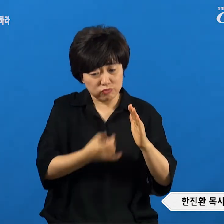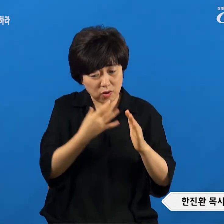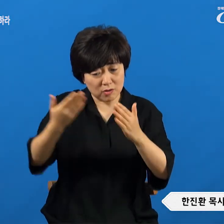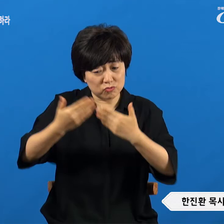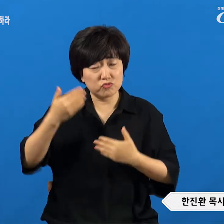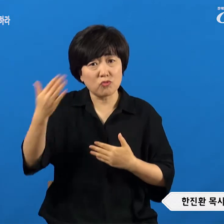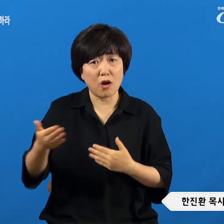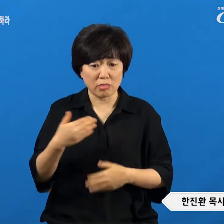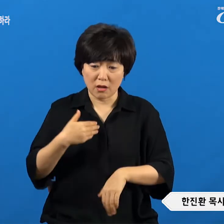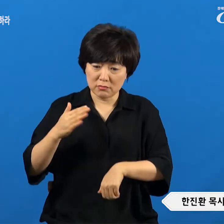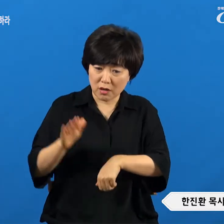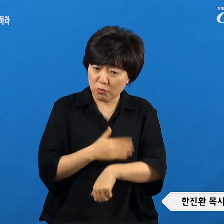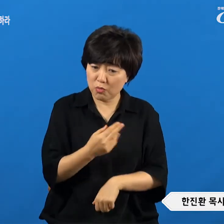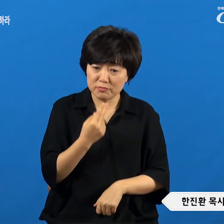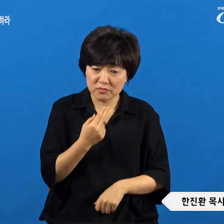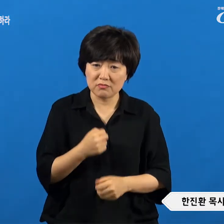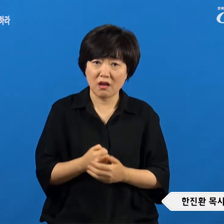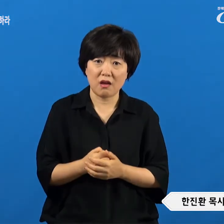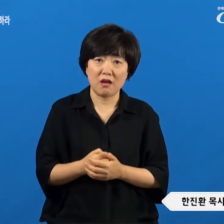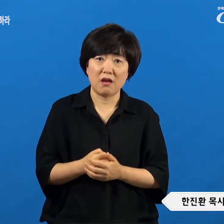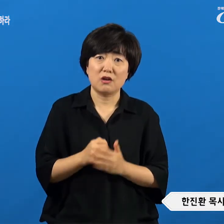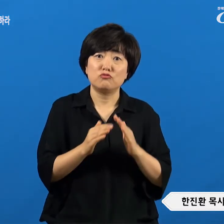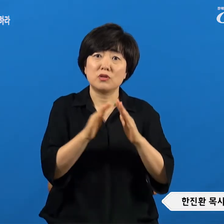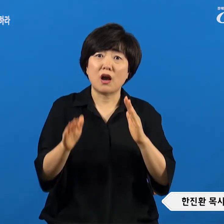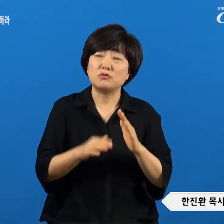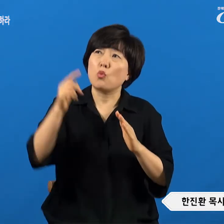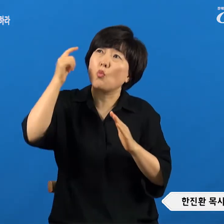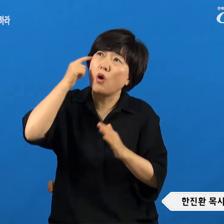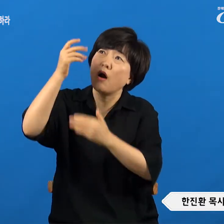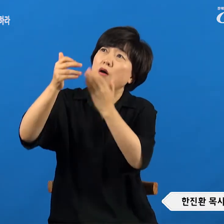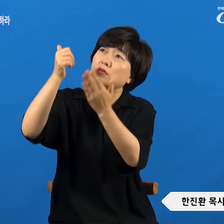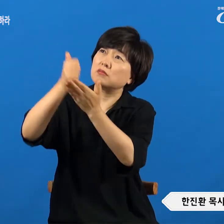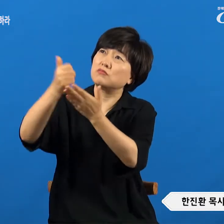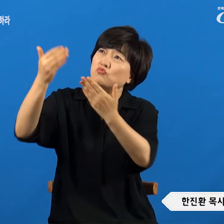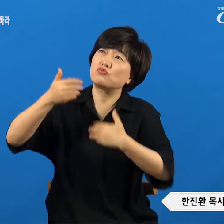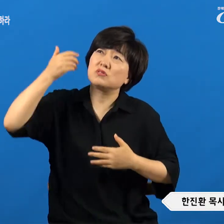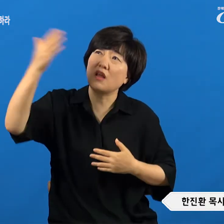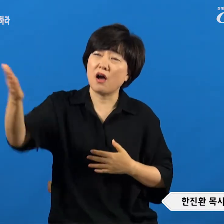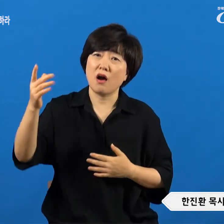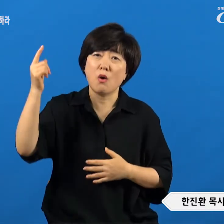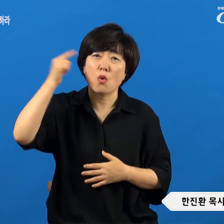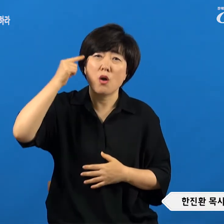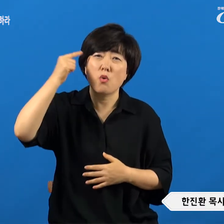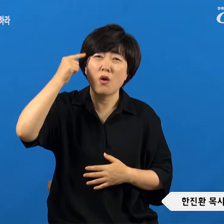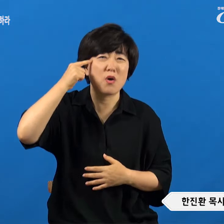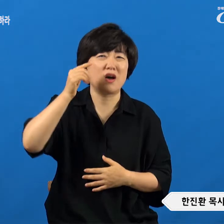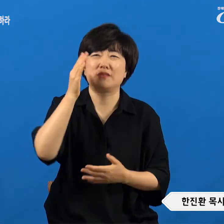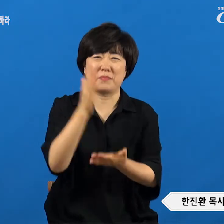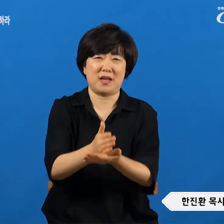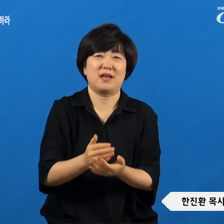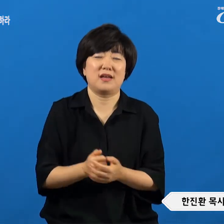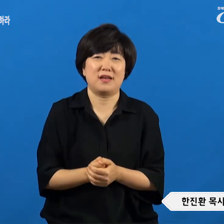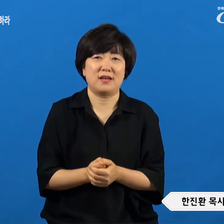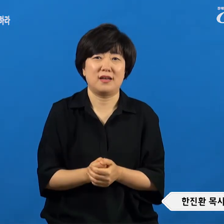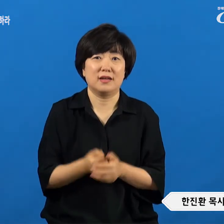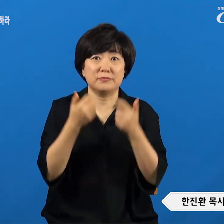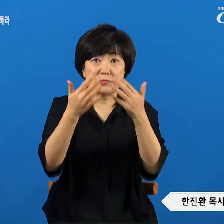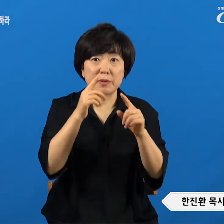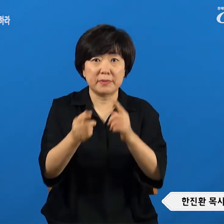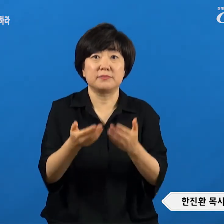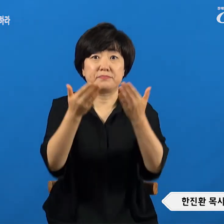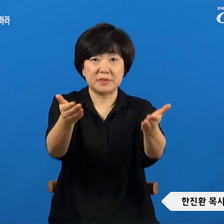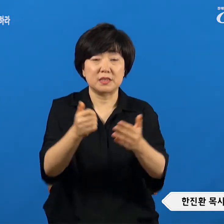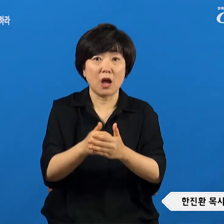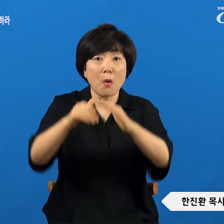내가 아무 잘못한 것도 없는데 하나님이 우리 가정에 왜 이러실까? 자꾸 왜 하지 마십시오. 분명히 말씀드렸습니다.